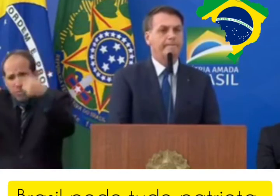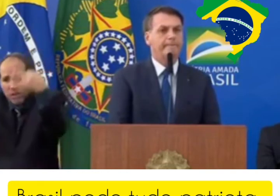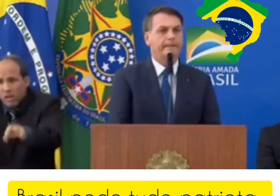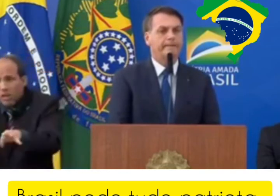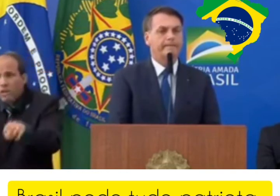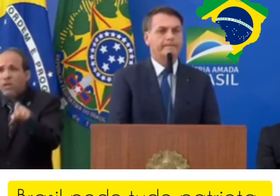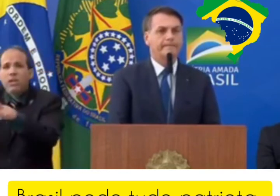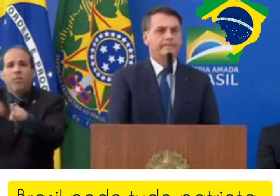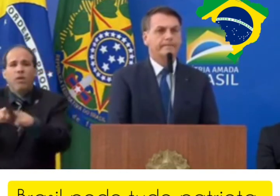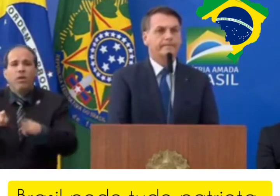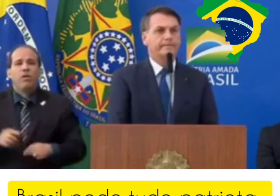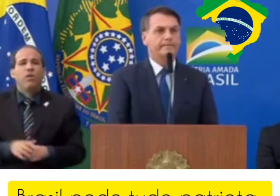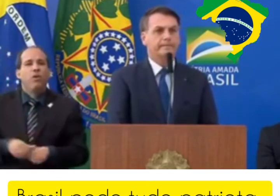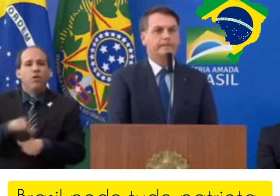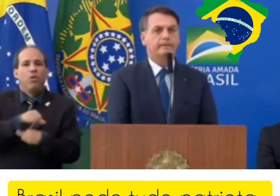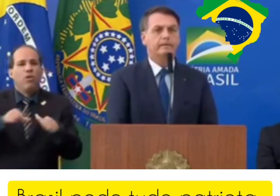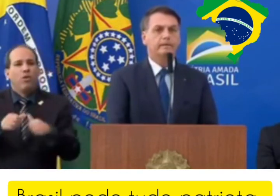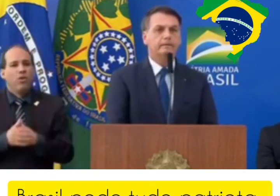Uruguai.